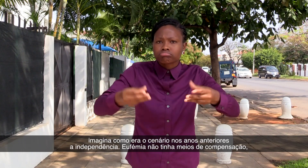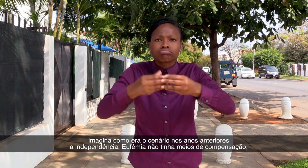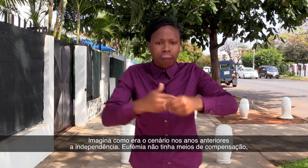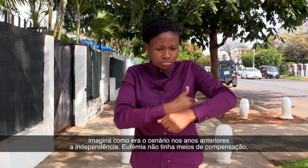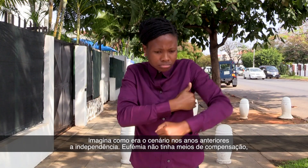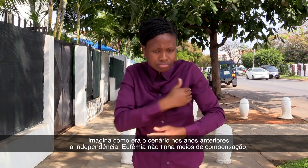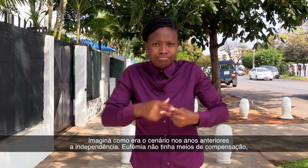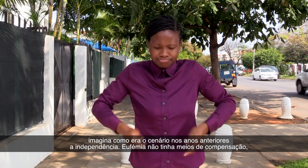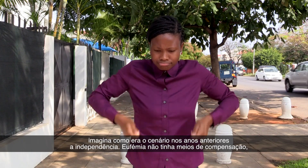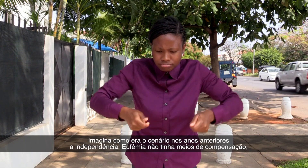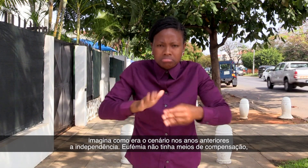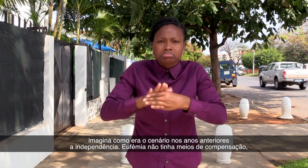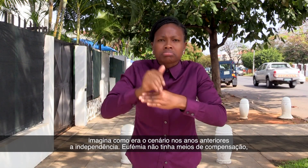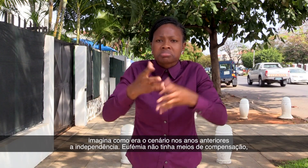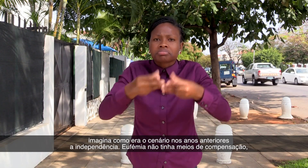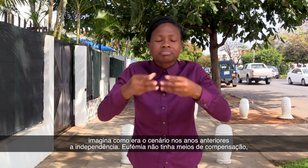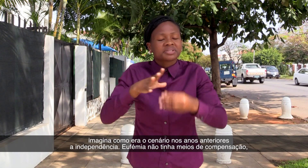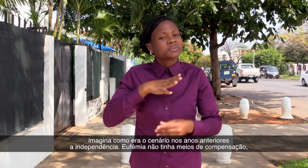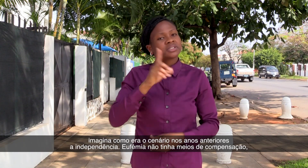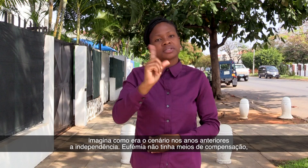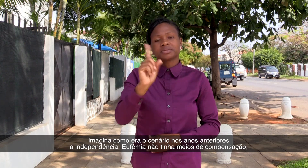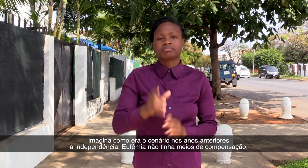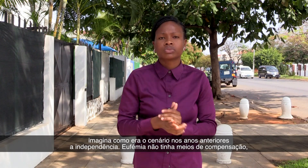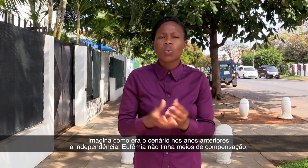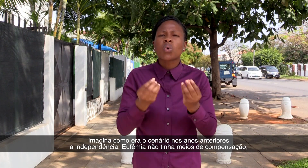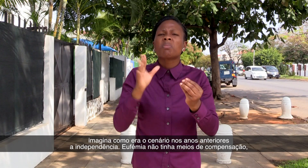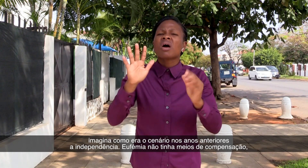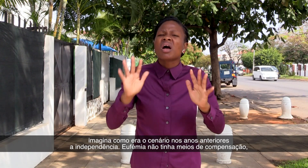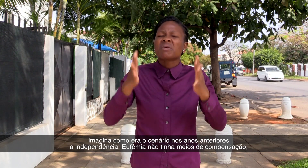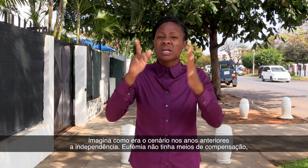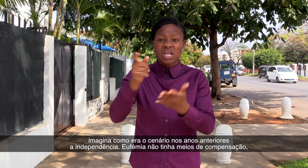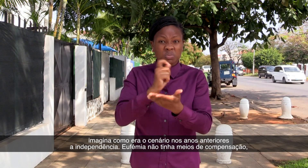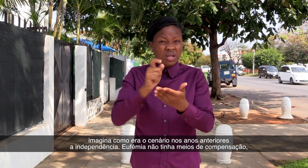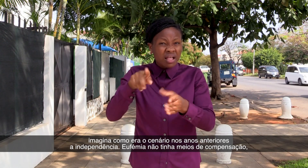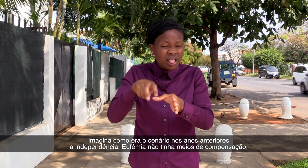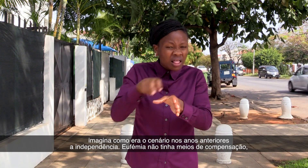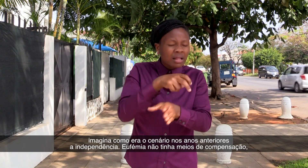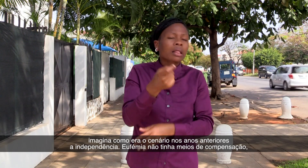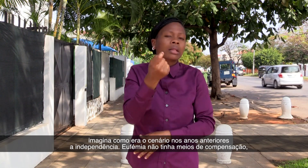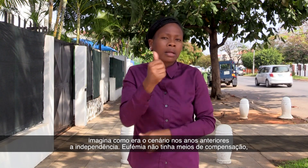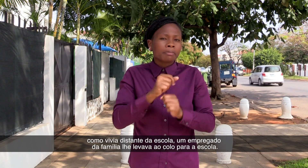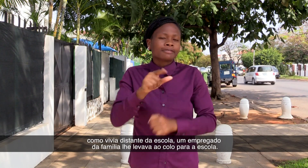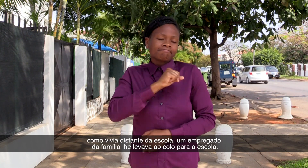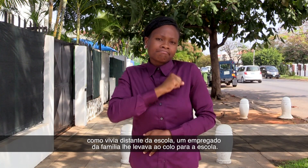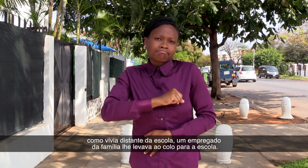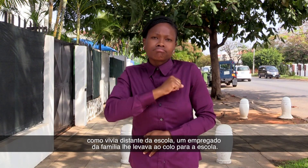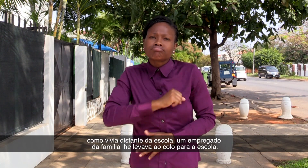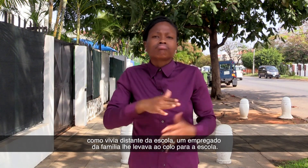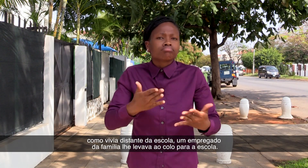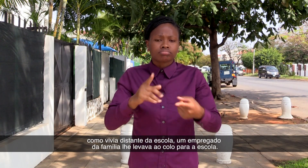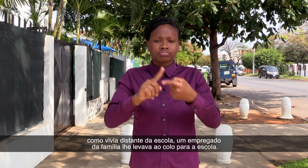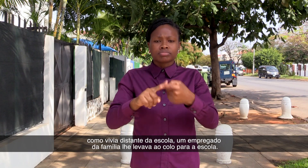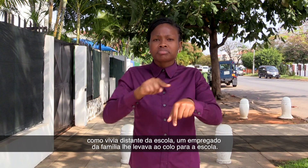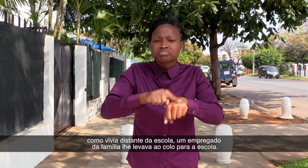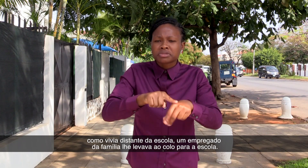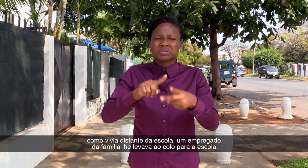como era o cenário nos anos anteriores à independência. Eufêmia não tinha meios de compensação. Como vivia distante